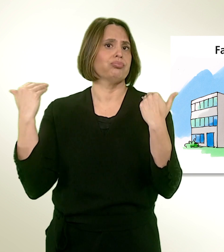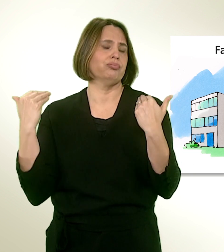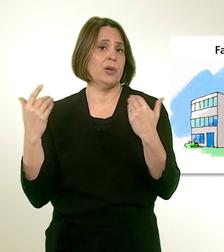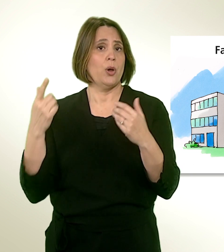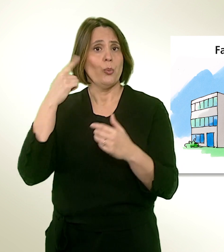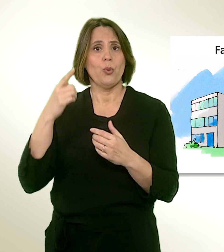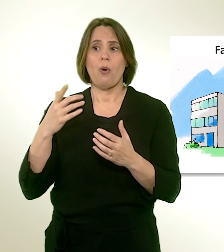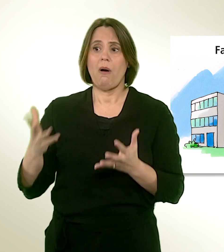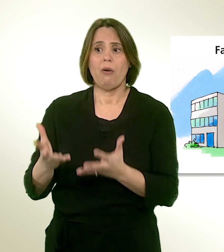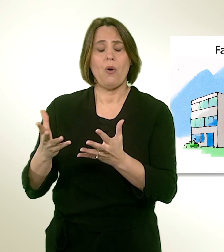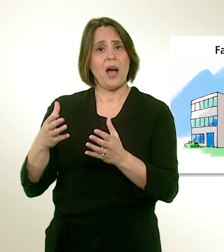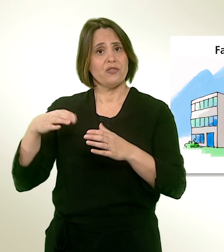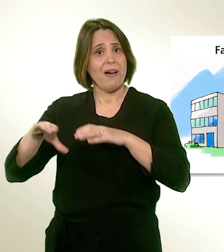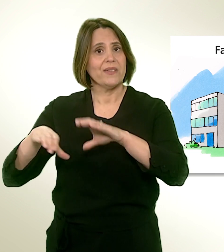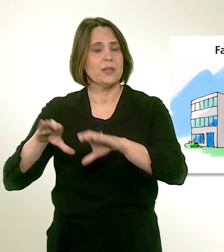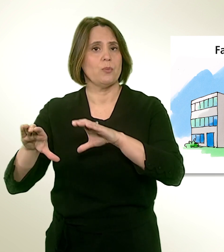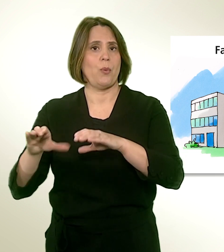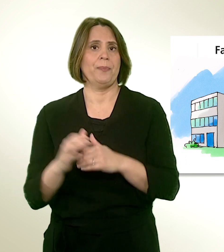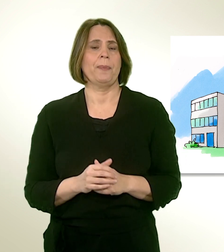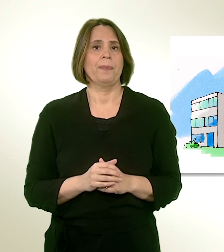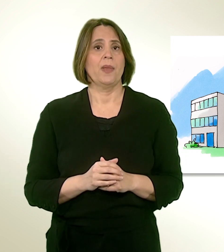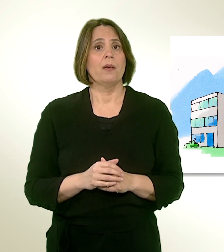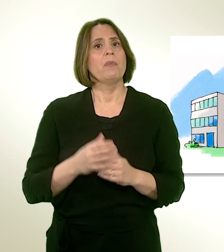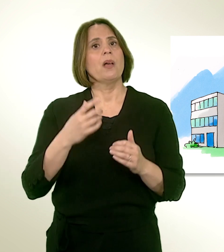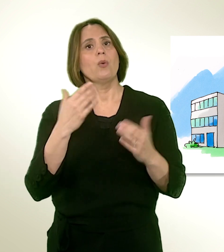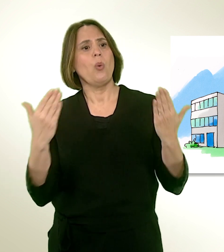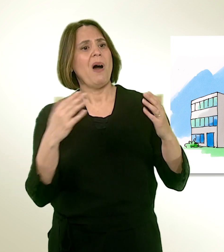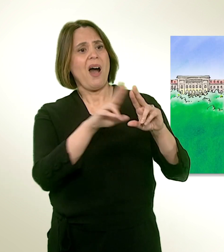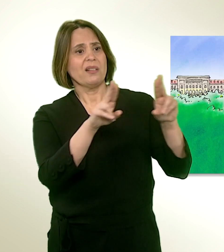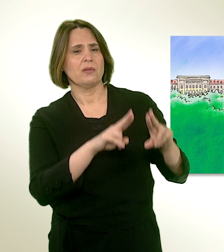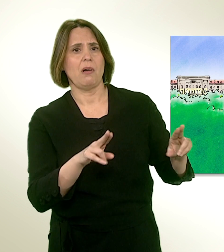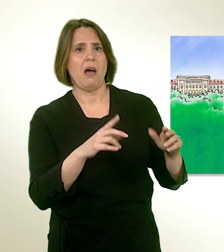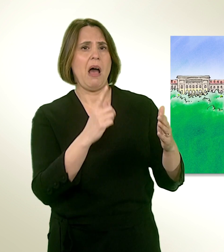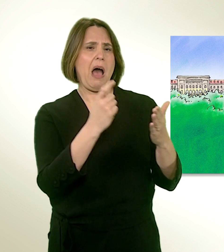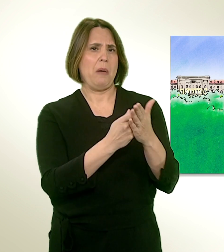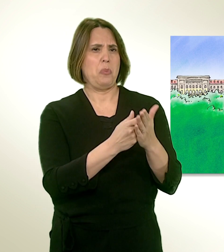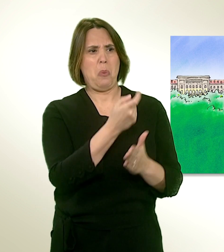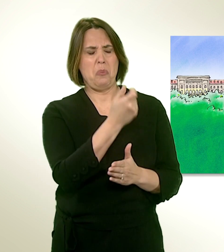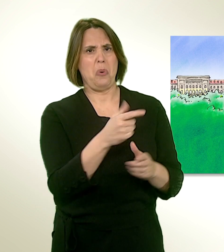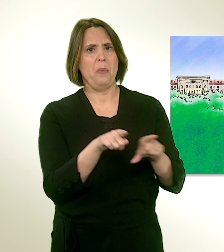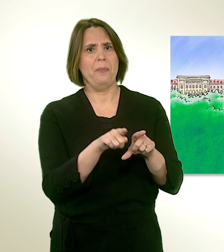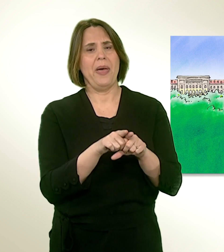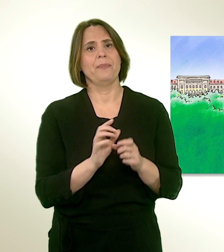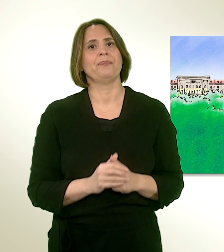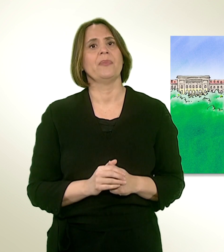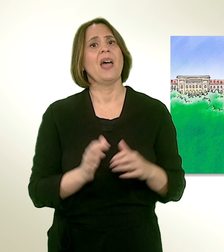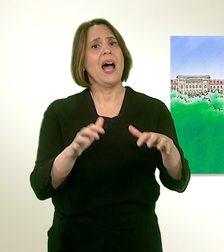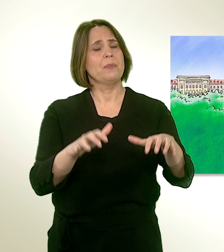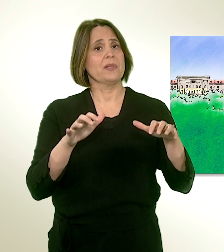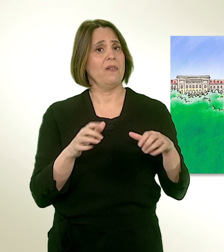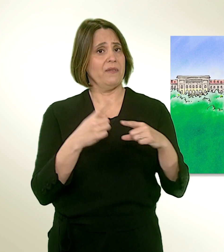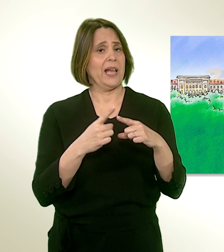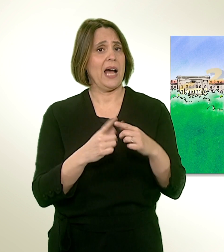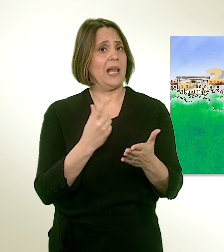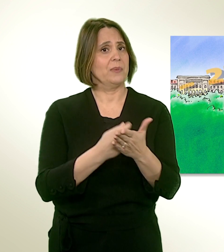les investissements. Un tel impôt est peu répandu au niveau international. L'administration fédérale des contributions estime